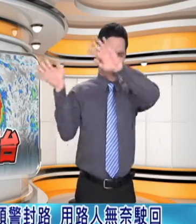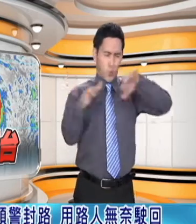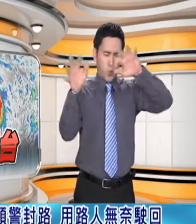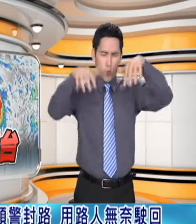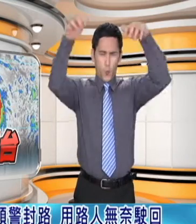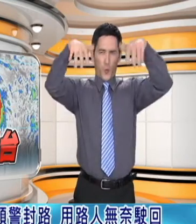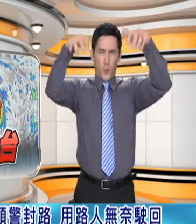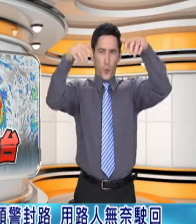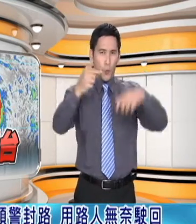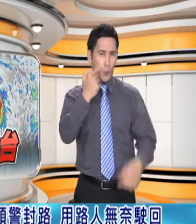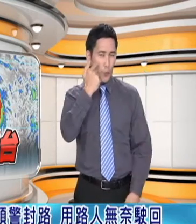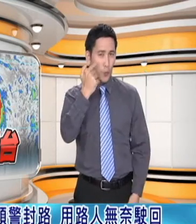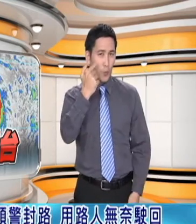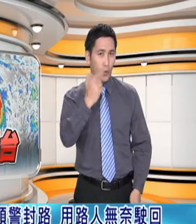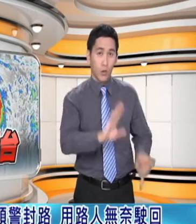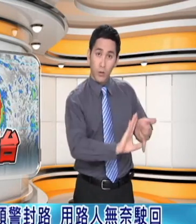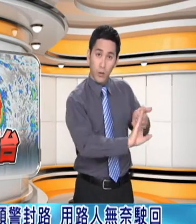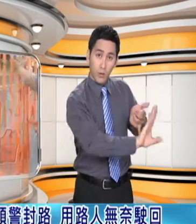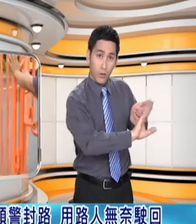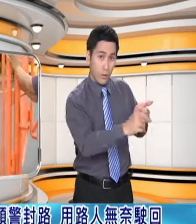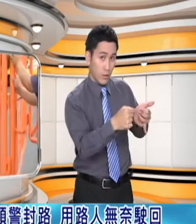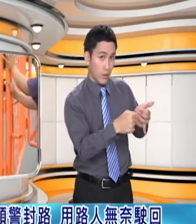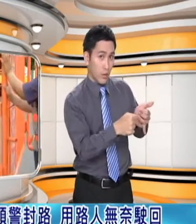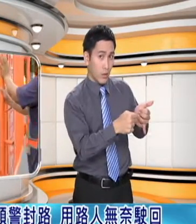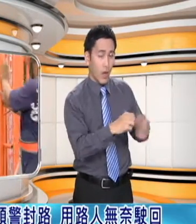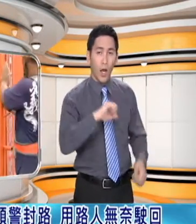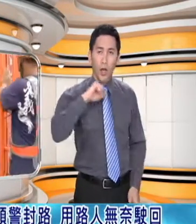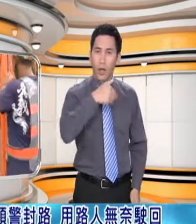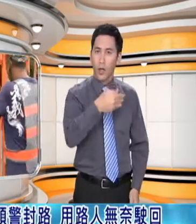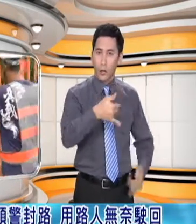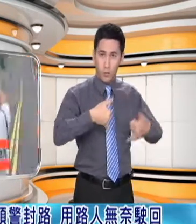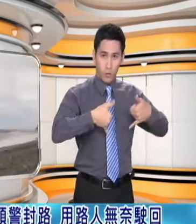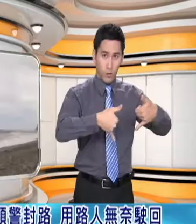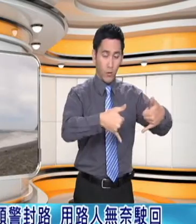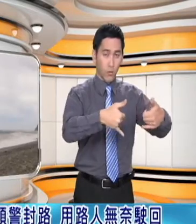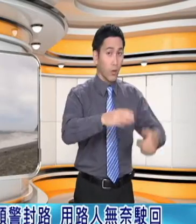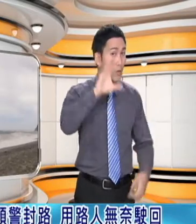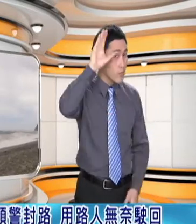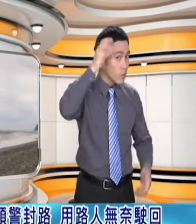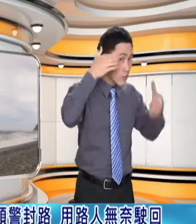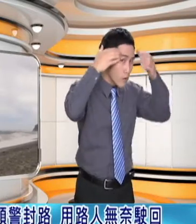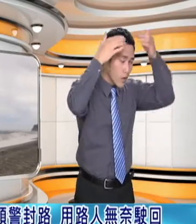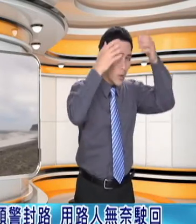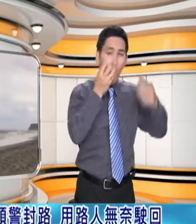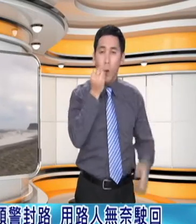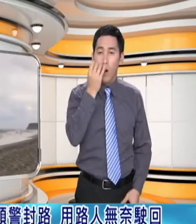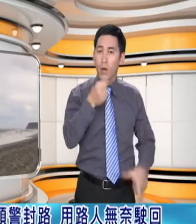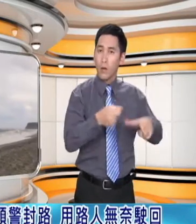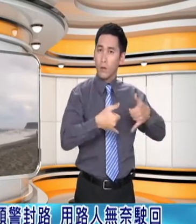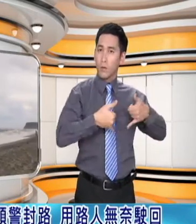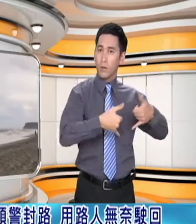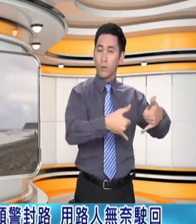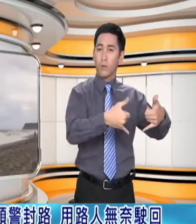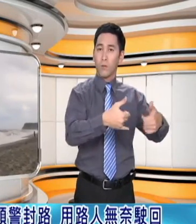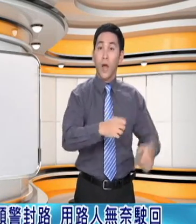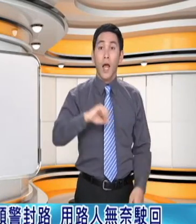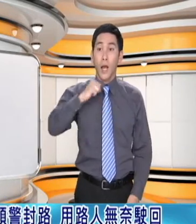再来看到强台来袭，首当其冲的东部地区，在台九线苏花公路以及台八线的中横